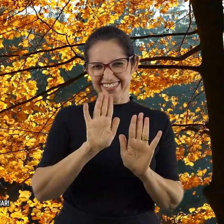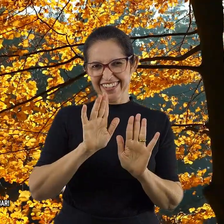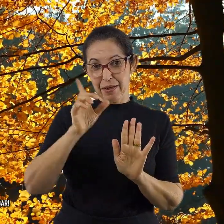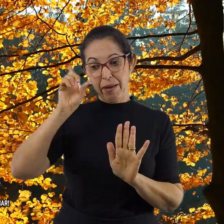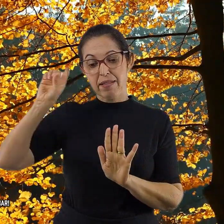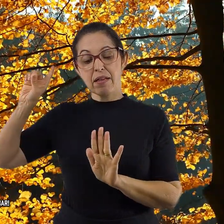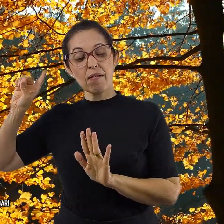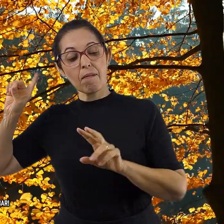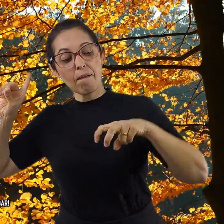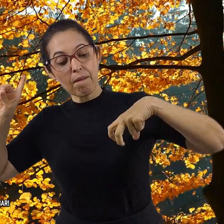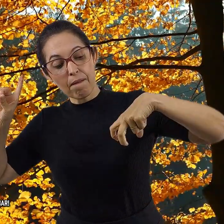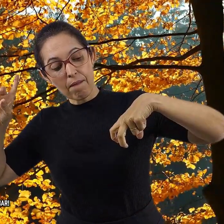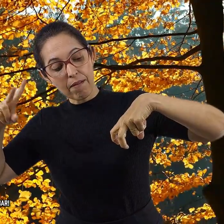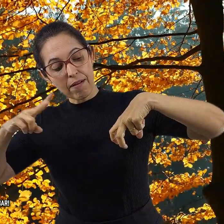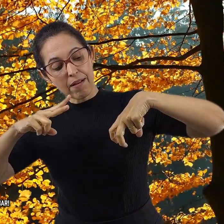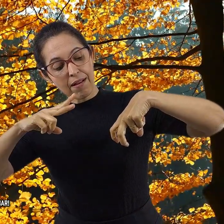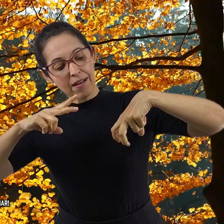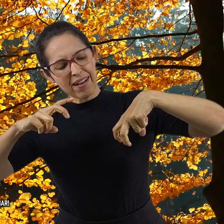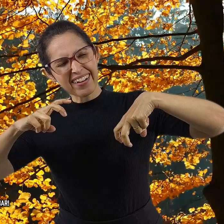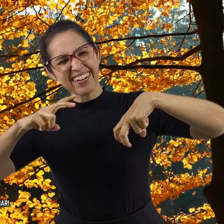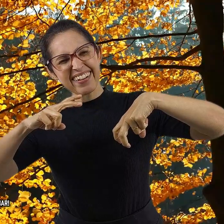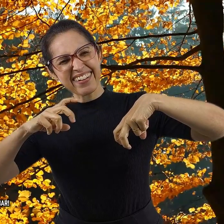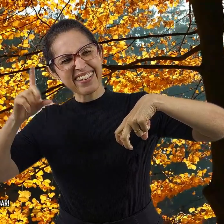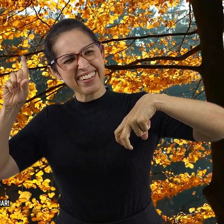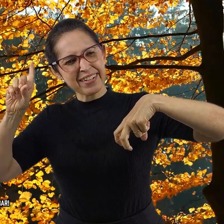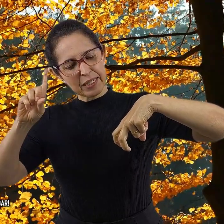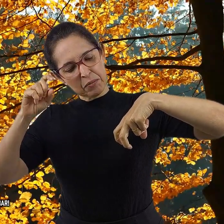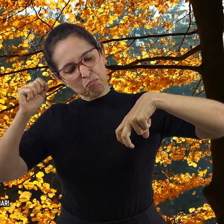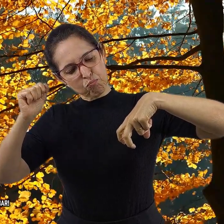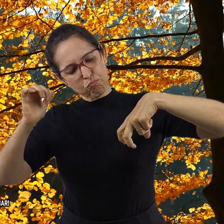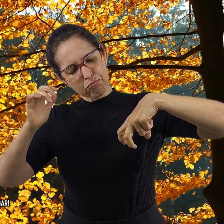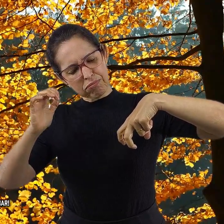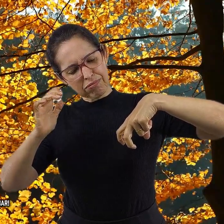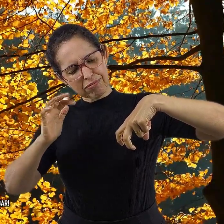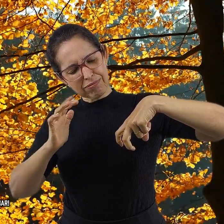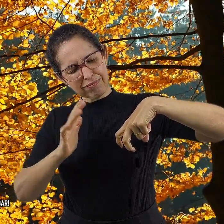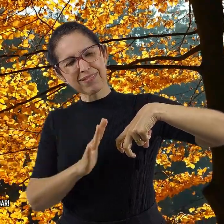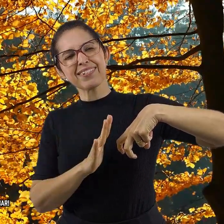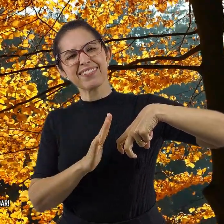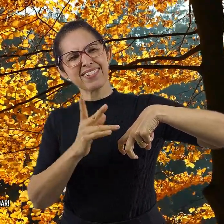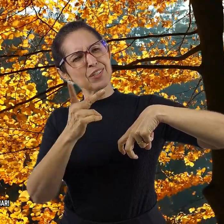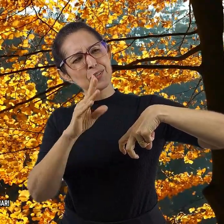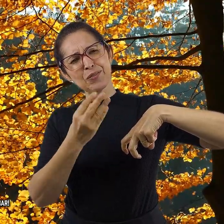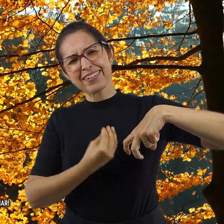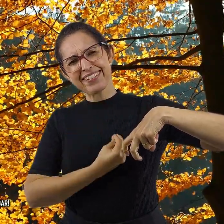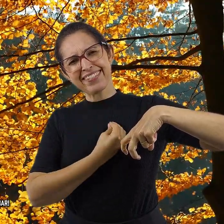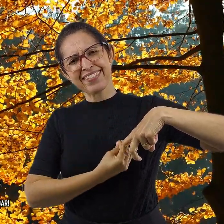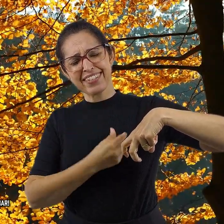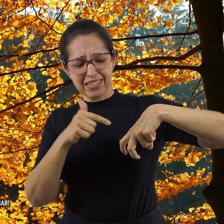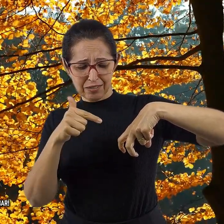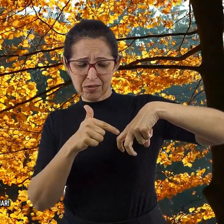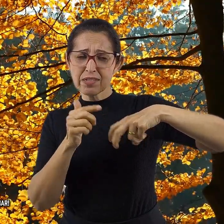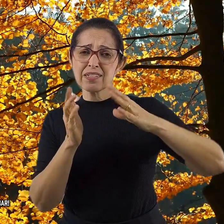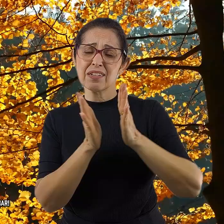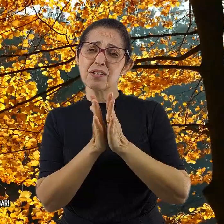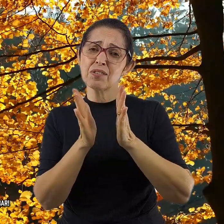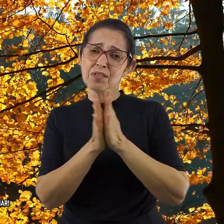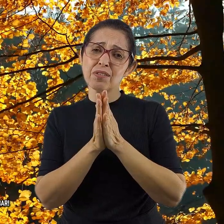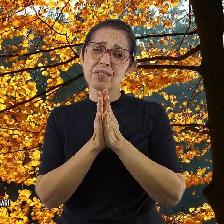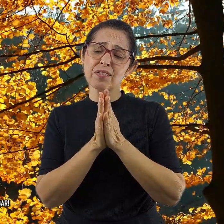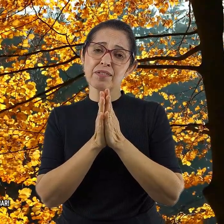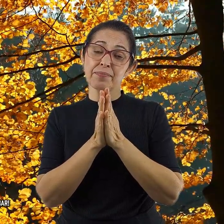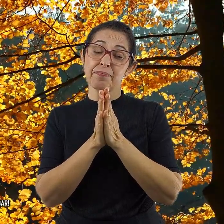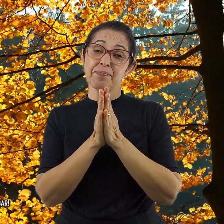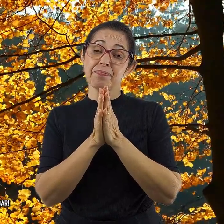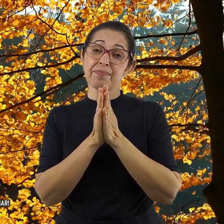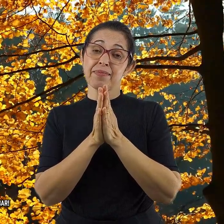te vê em oculto, ele te recompensará. Aquilo que você puder fazer pelo